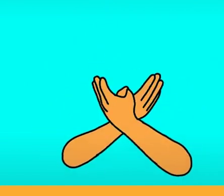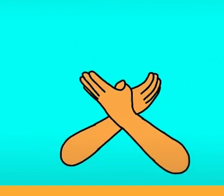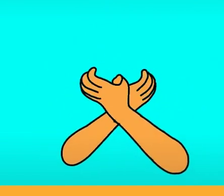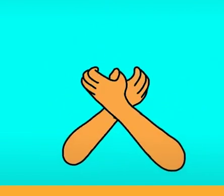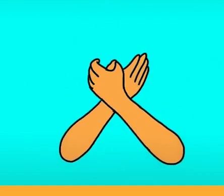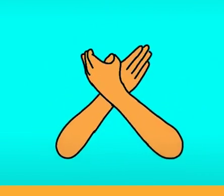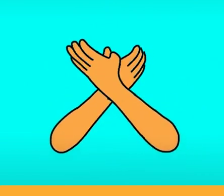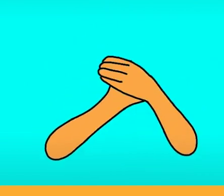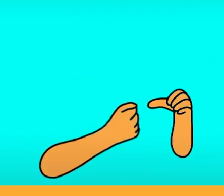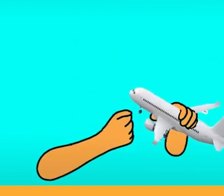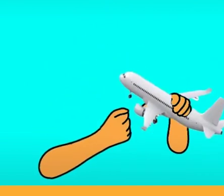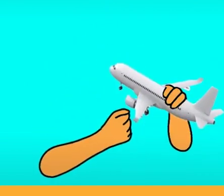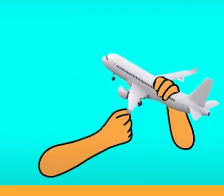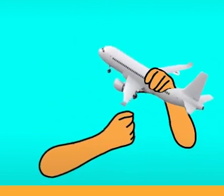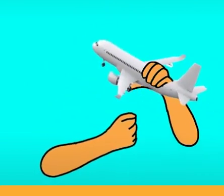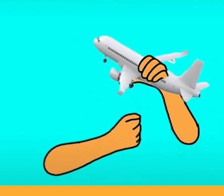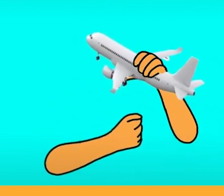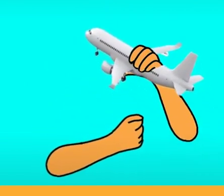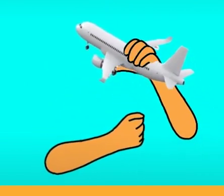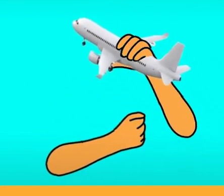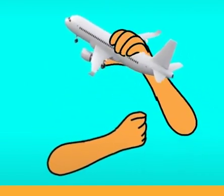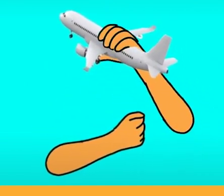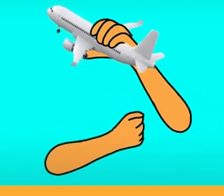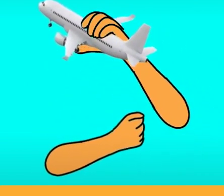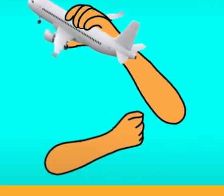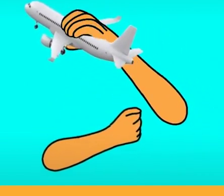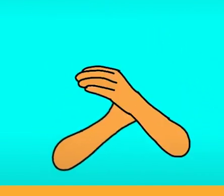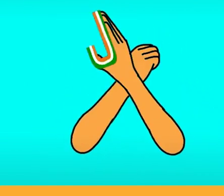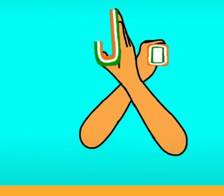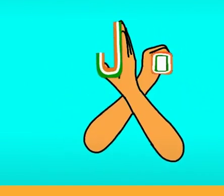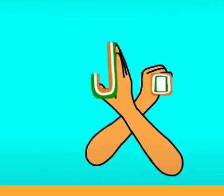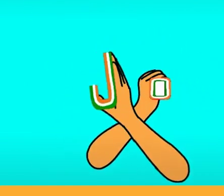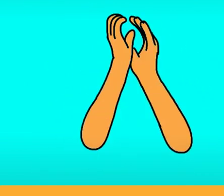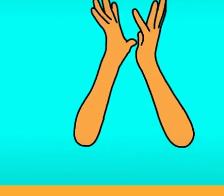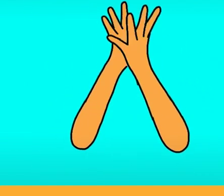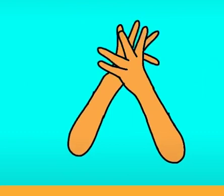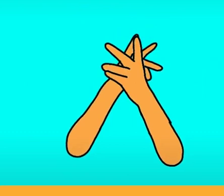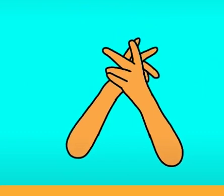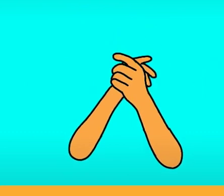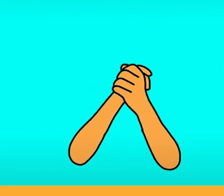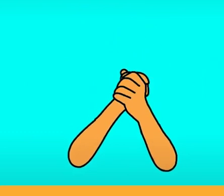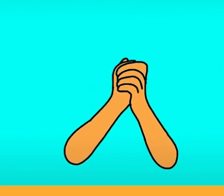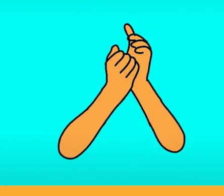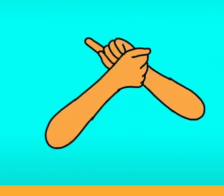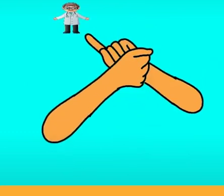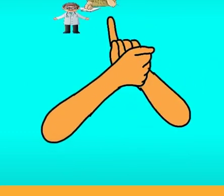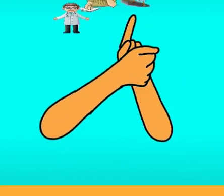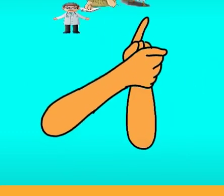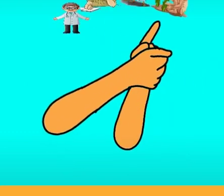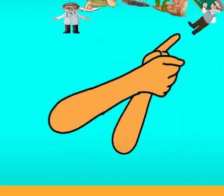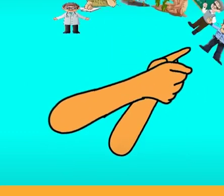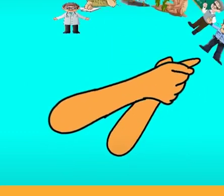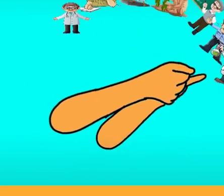सपनों की उड़ान, जो साथ दे दे सारा।